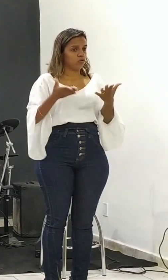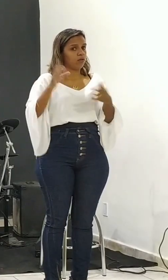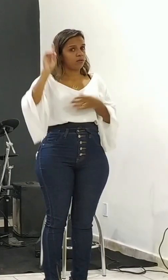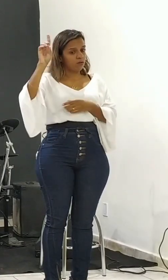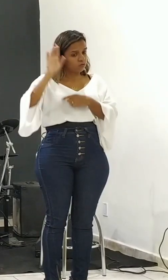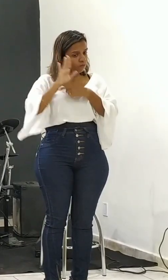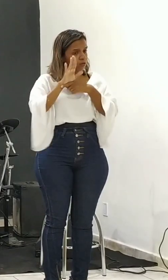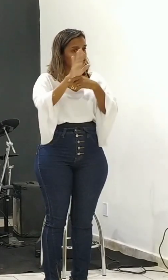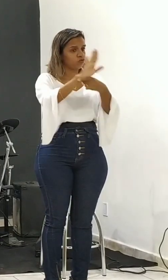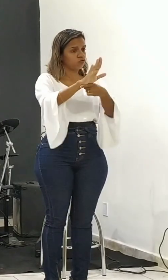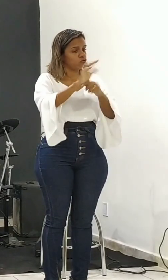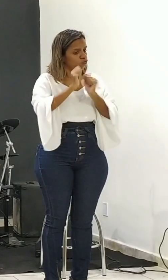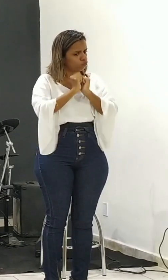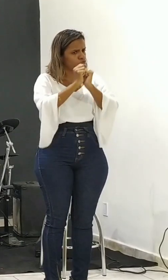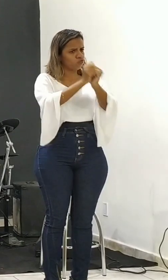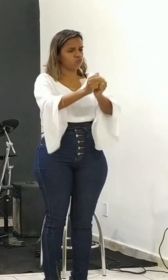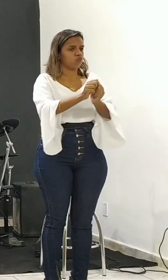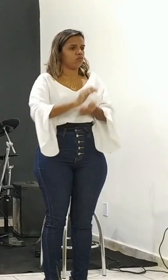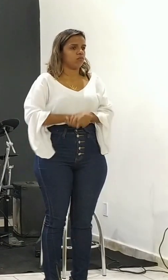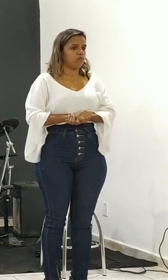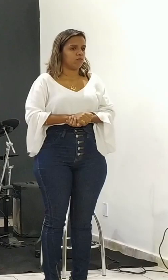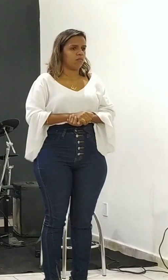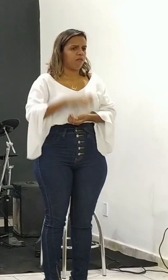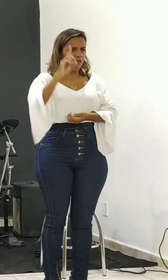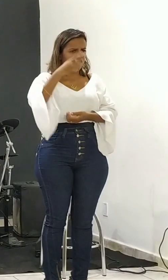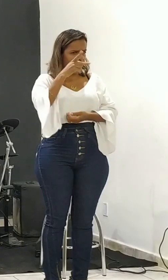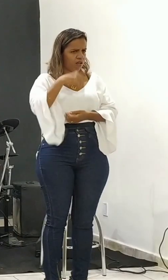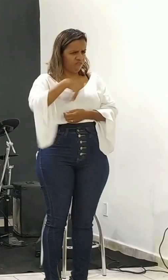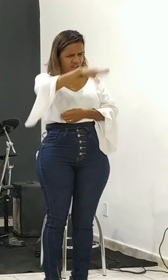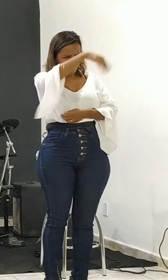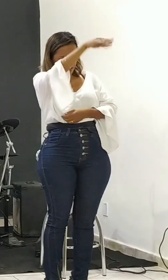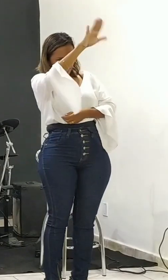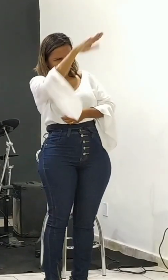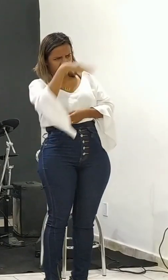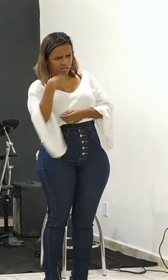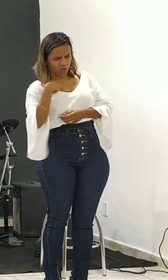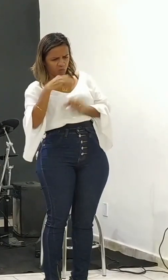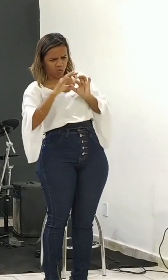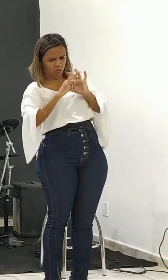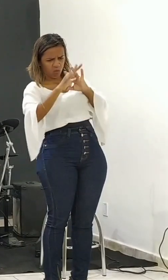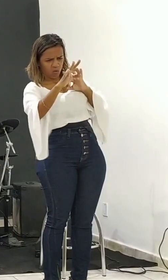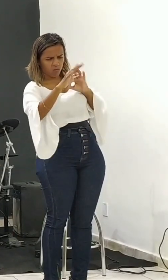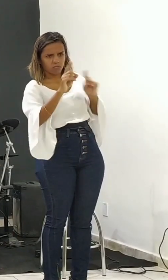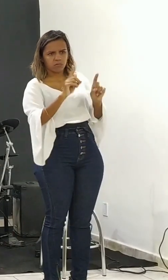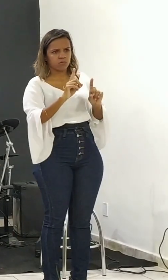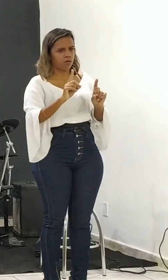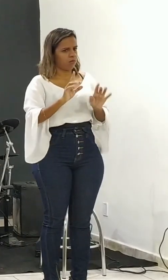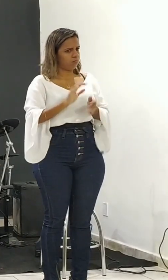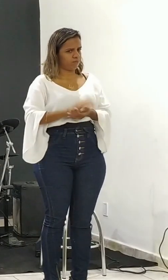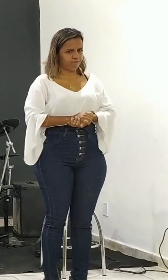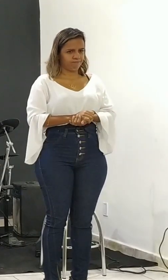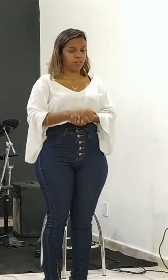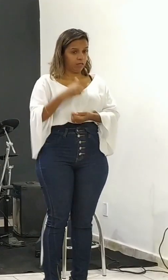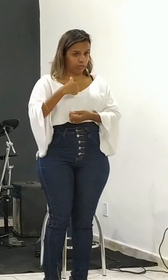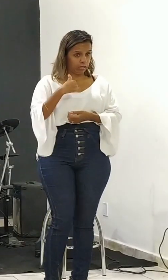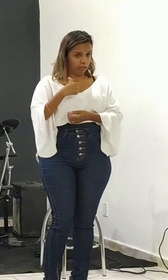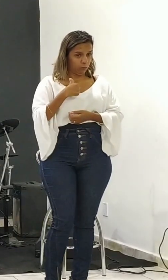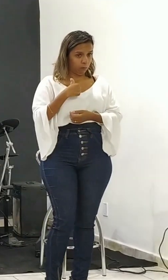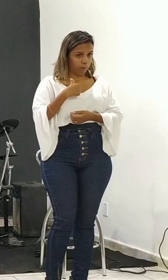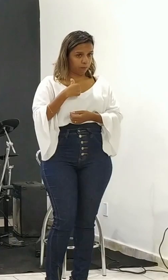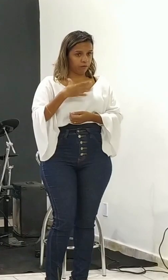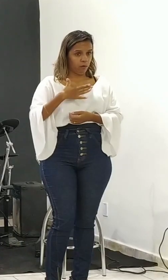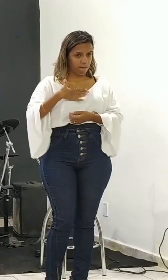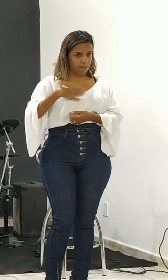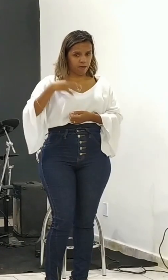contigo. Ele não fala, você vai e eu vou ficar olhando de longe, né? Eu tenho até feito isso com a Sara agora. De vez em quando eu deixo ela